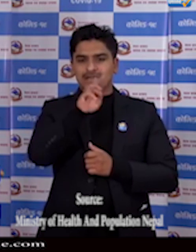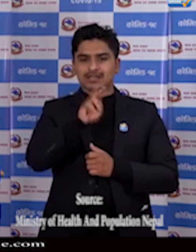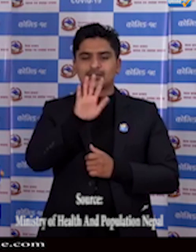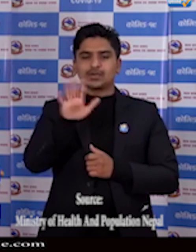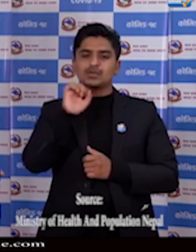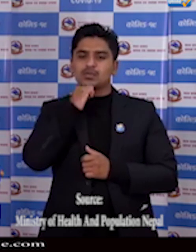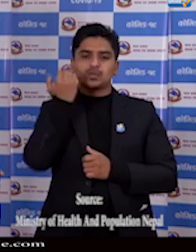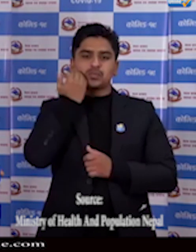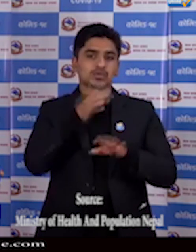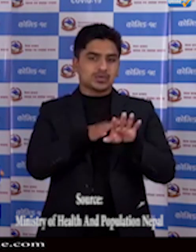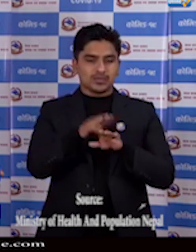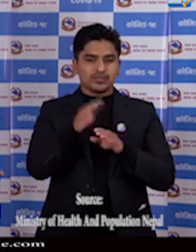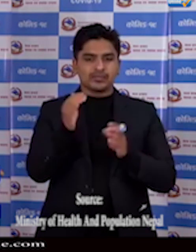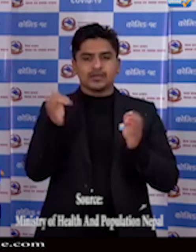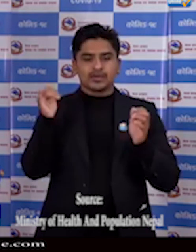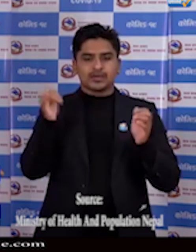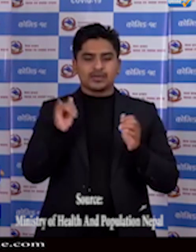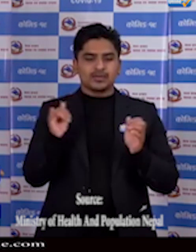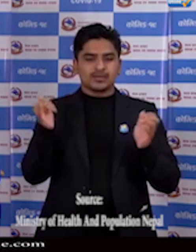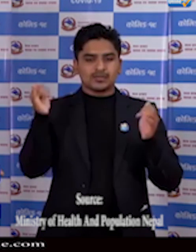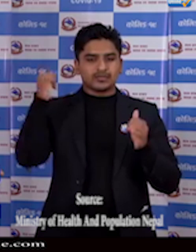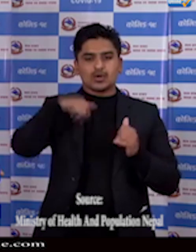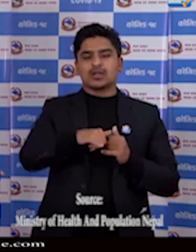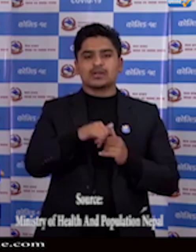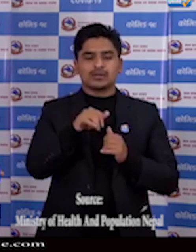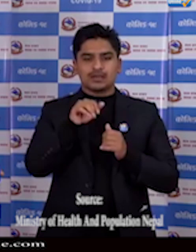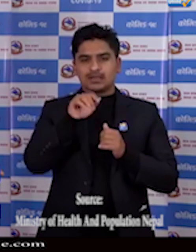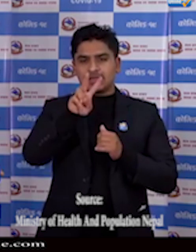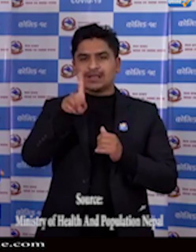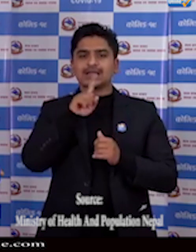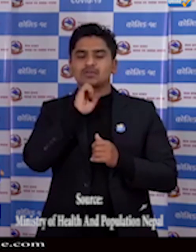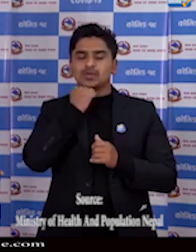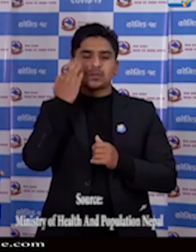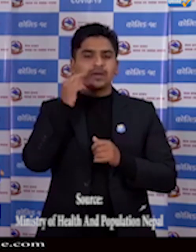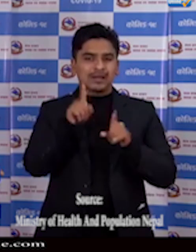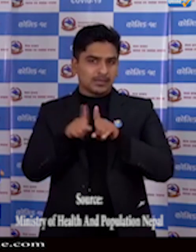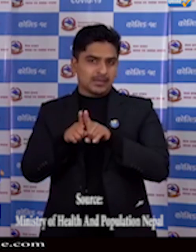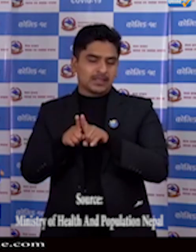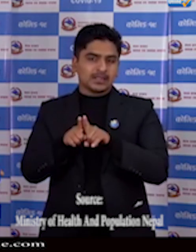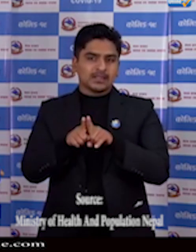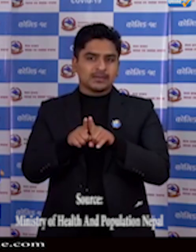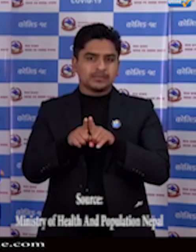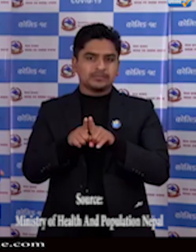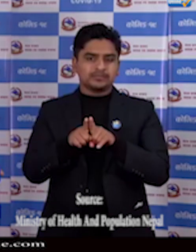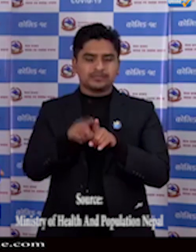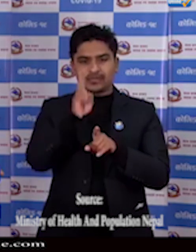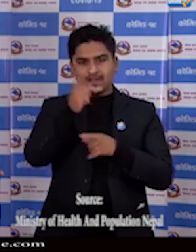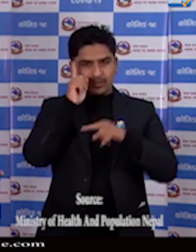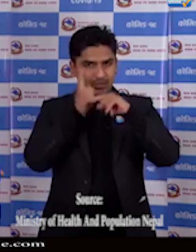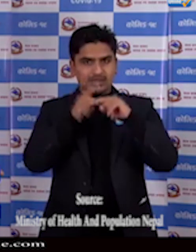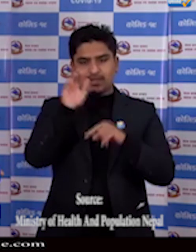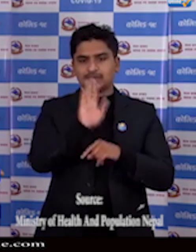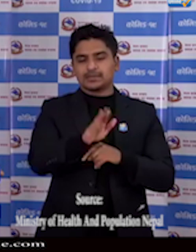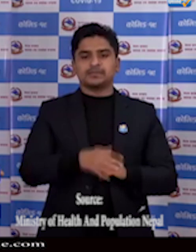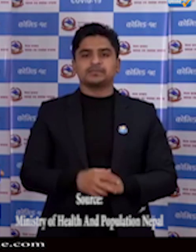2 जना 41 र 55 वर्षीय पुरुषहरू, त्यसै गरी डडेलधुरा नवदुर्गाका क्वारेन्टाइनमा रहेका 1 जना 21 वर्षीय महिलाको पनि त्यहाँ पोजिटिभ आएको